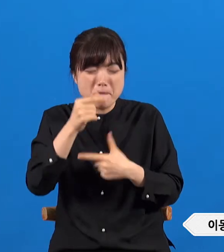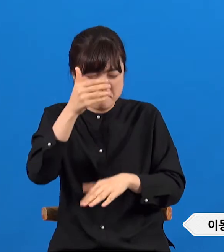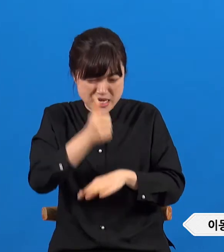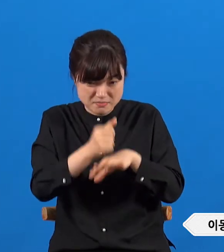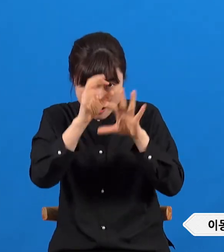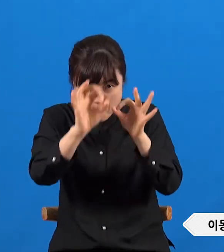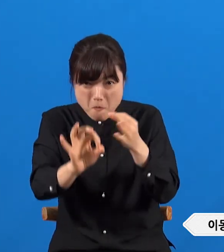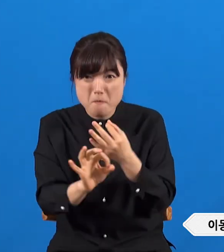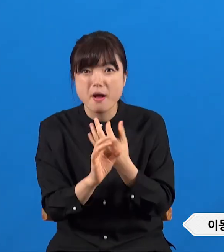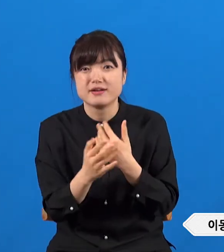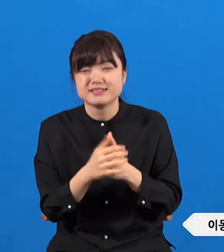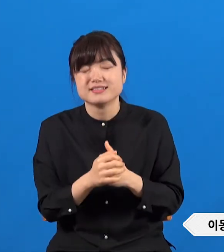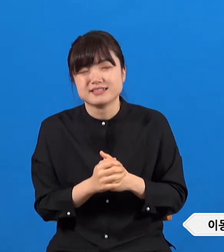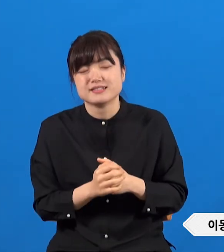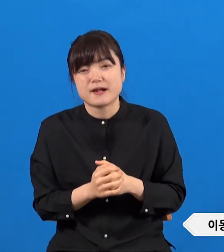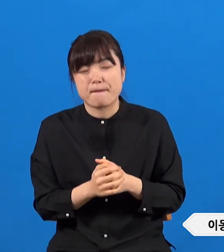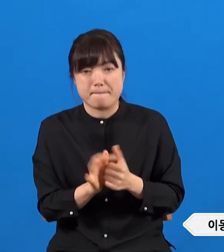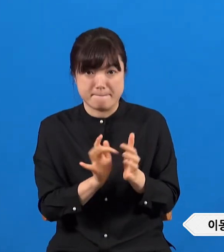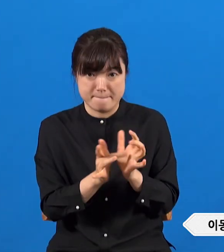장에 보면